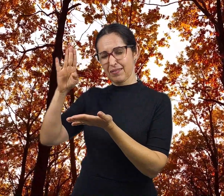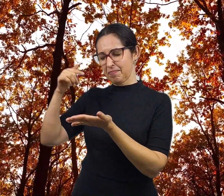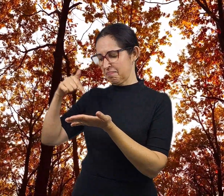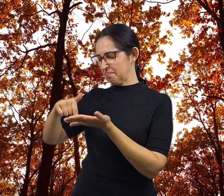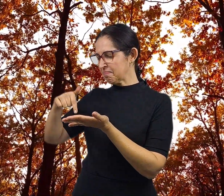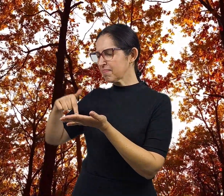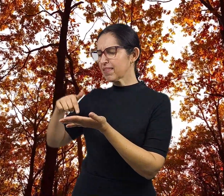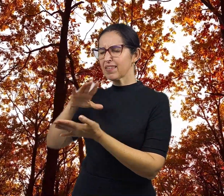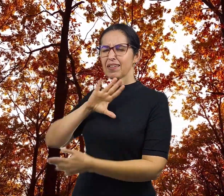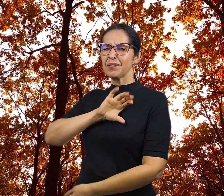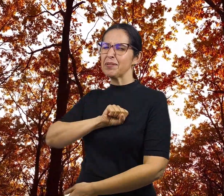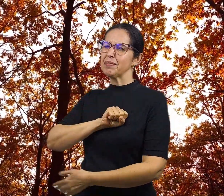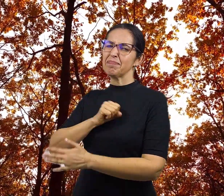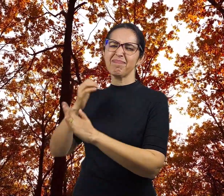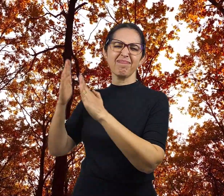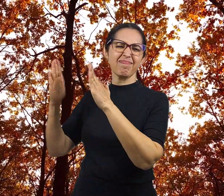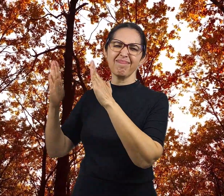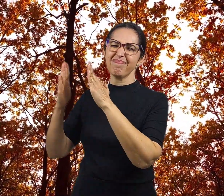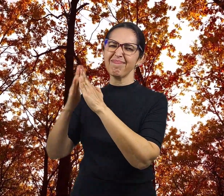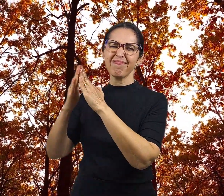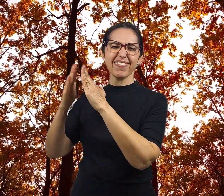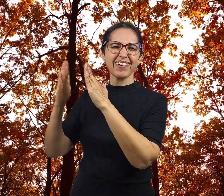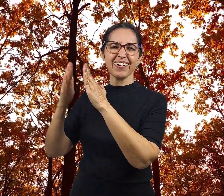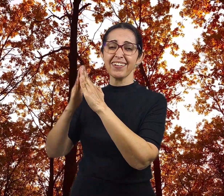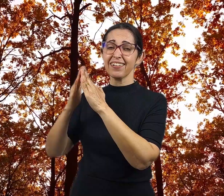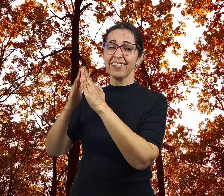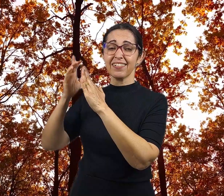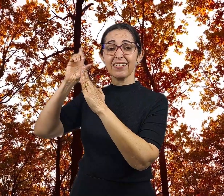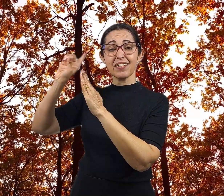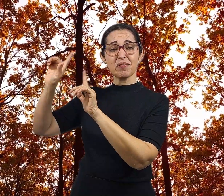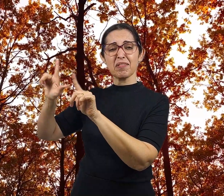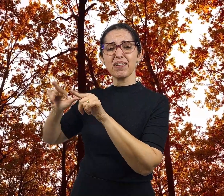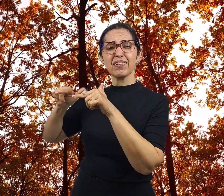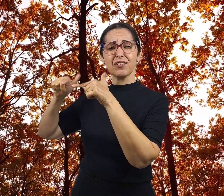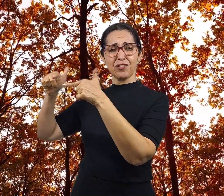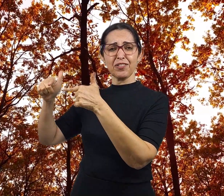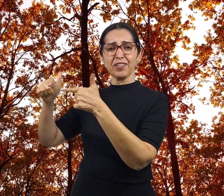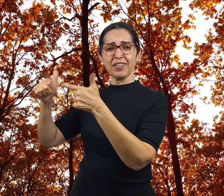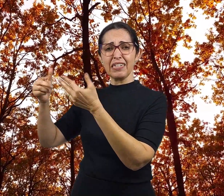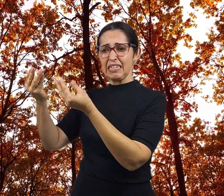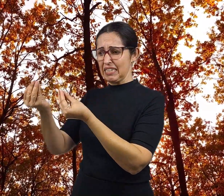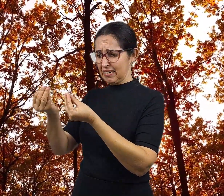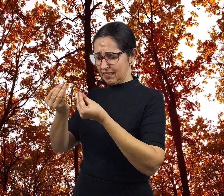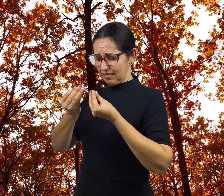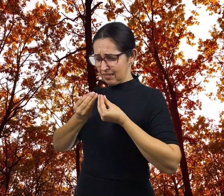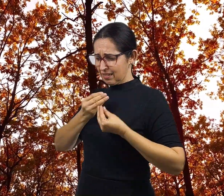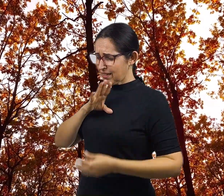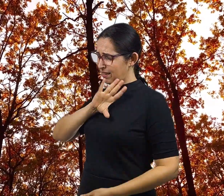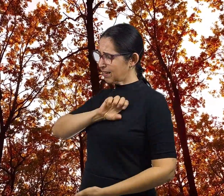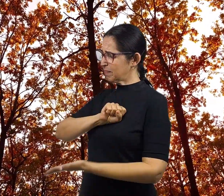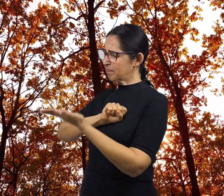Deus, esta noite, vai aumentar em nós o nosso amor por